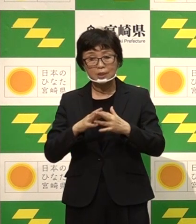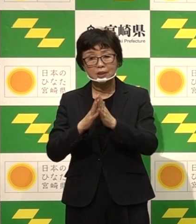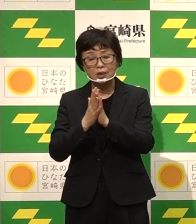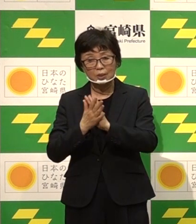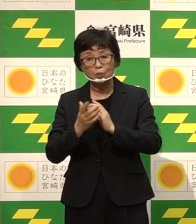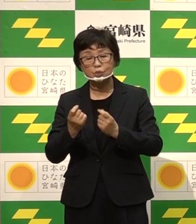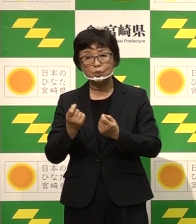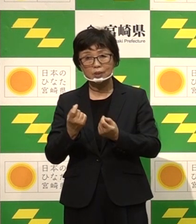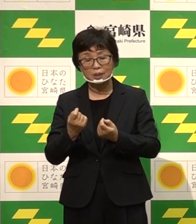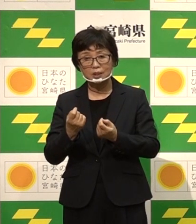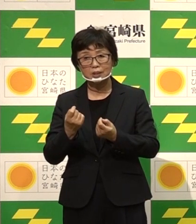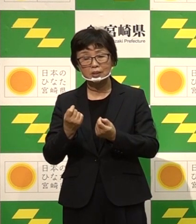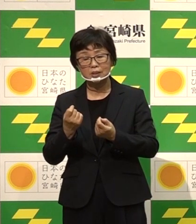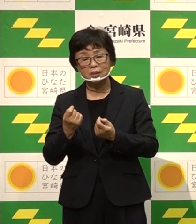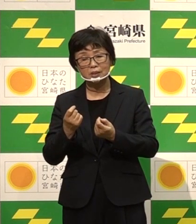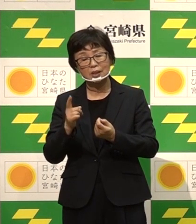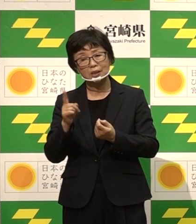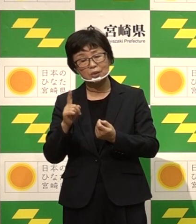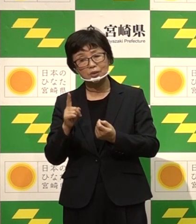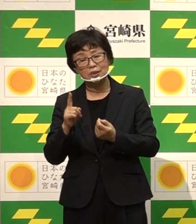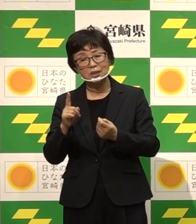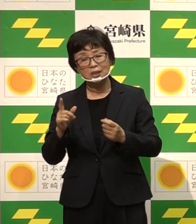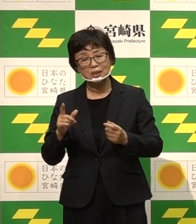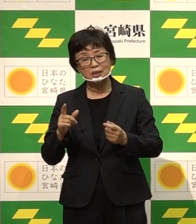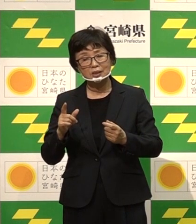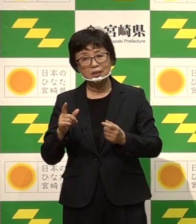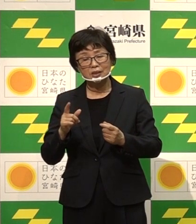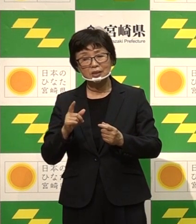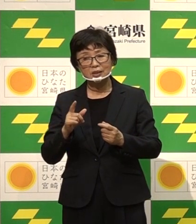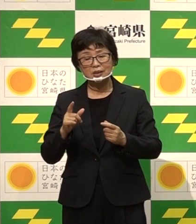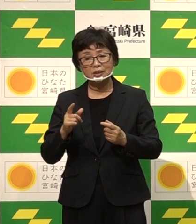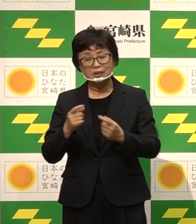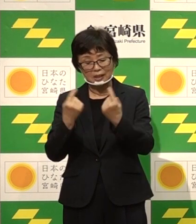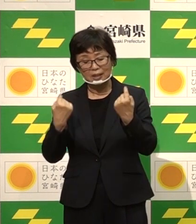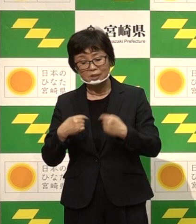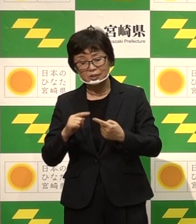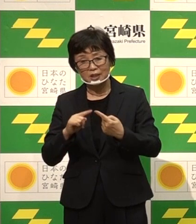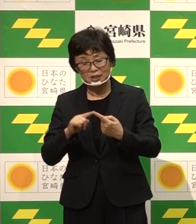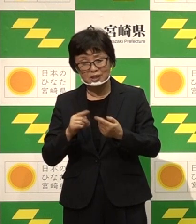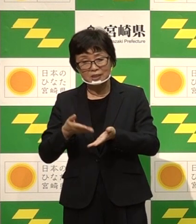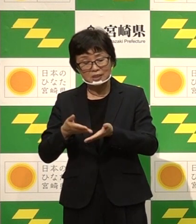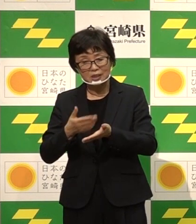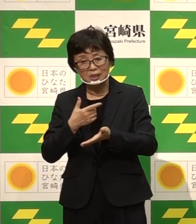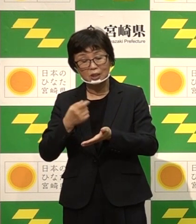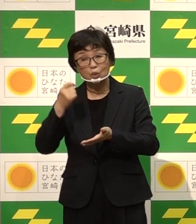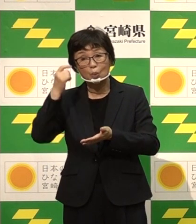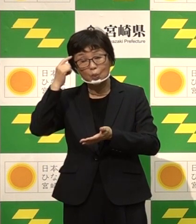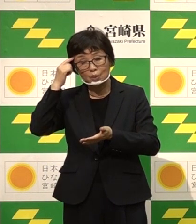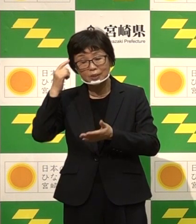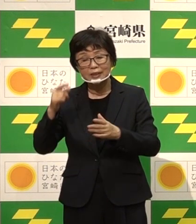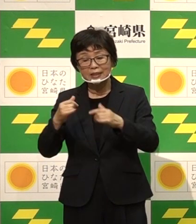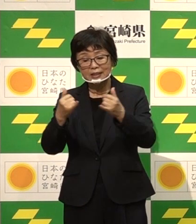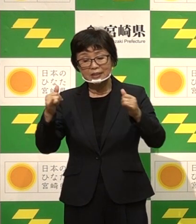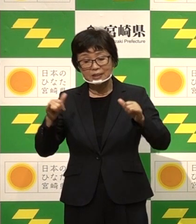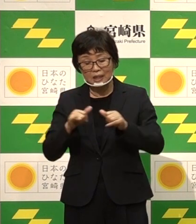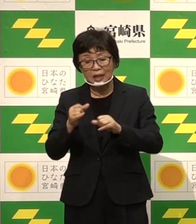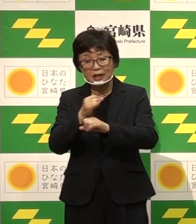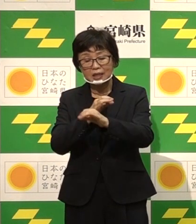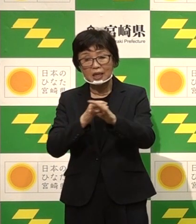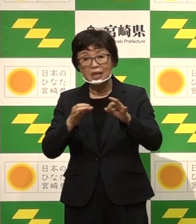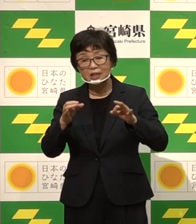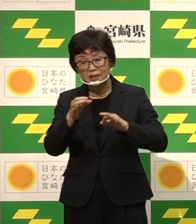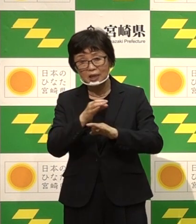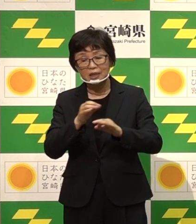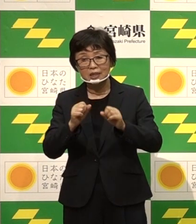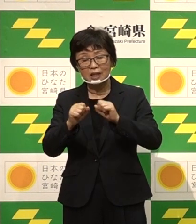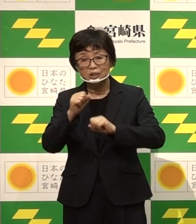現をですね、正確に伝える必要がありますが、先ほど口頭で説明していましたような社会経済活動を強